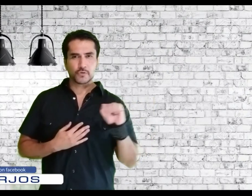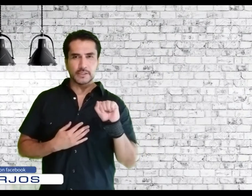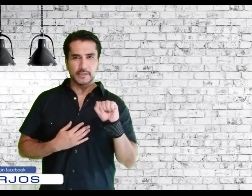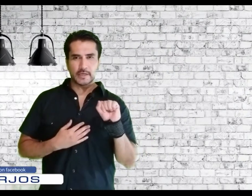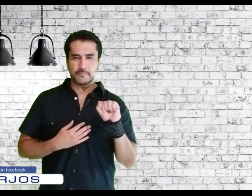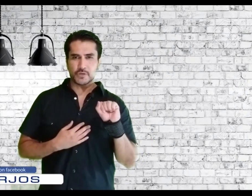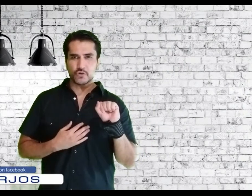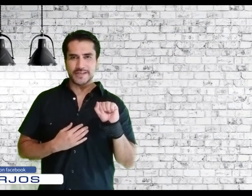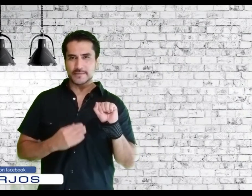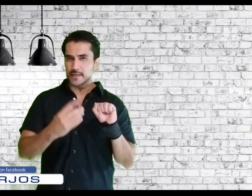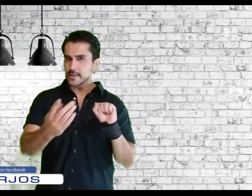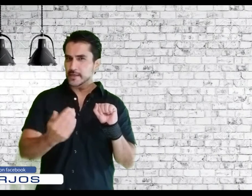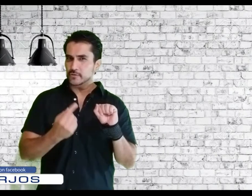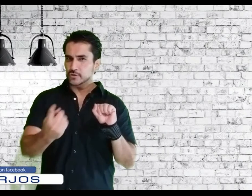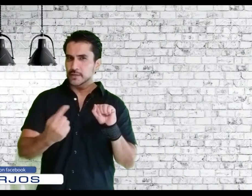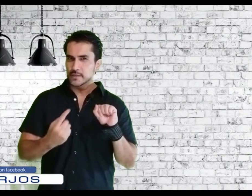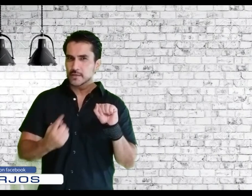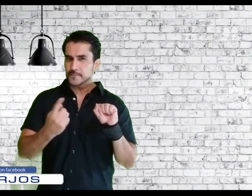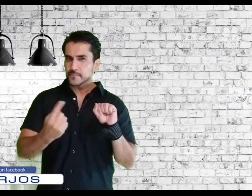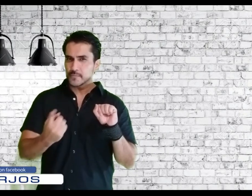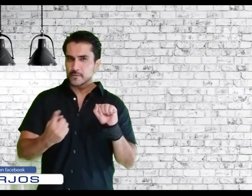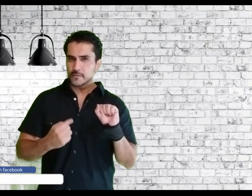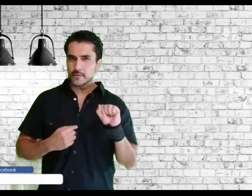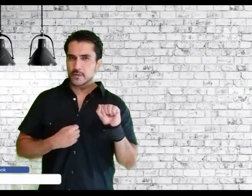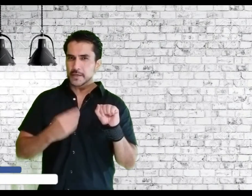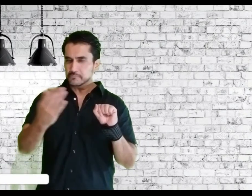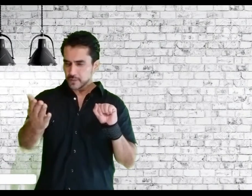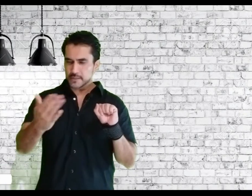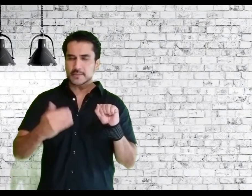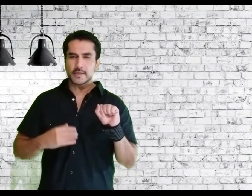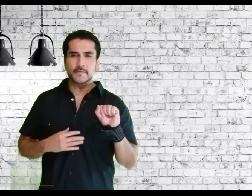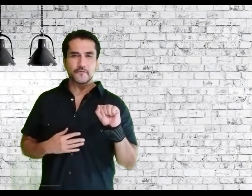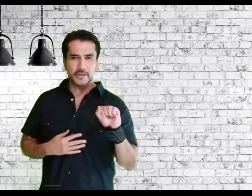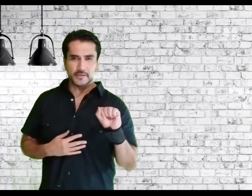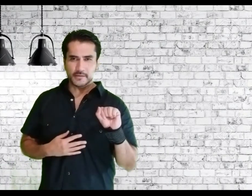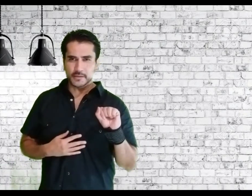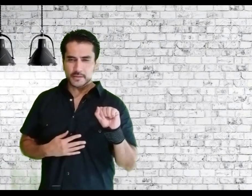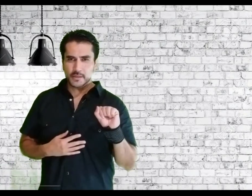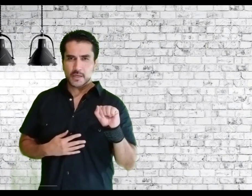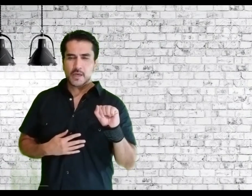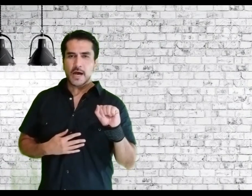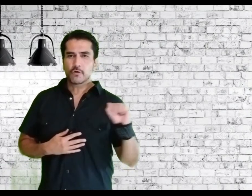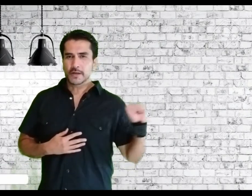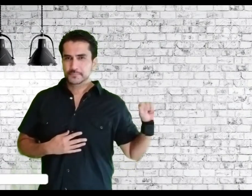importante es que la persona que está leyéndote esté frente a ti. Ahora,